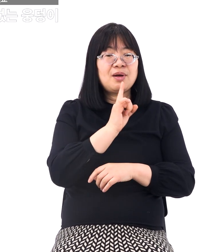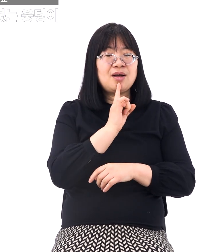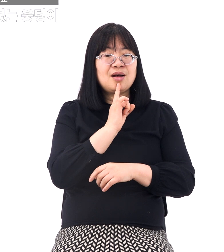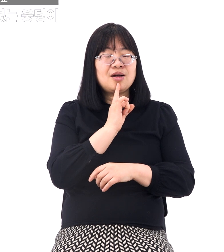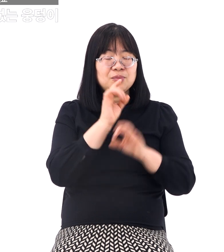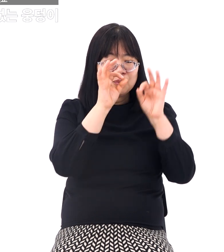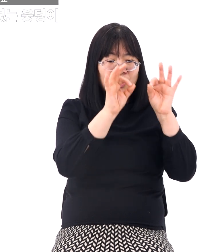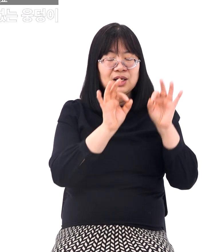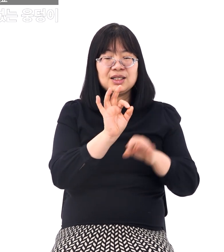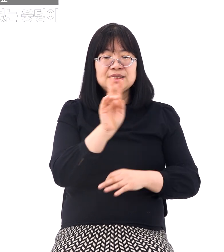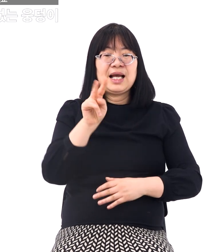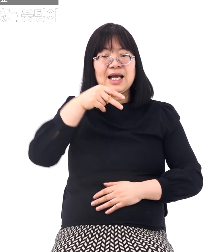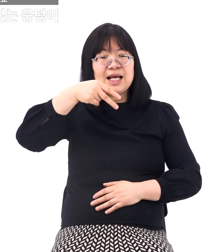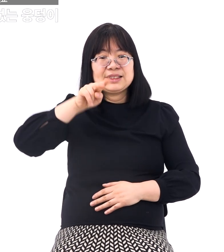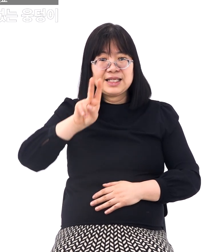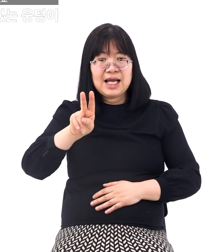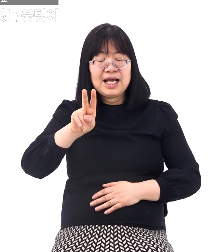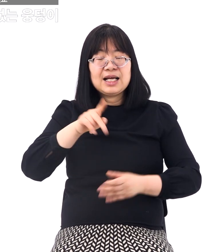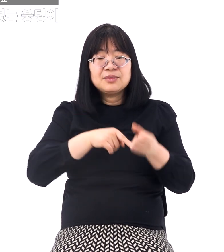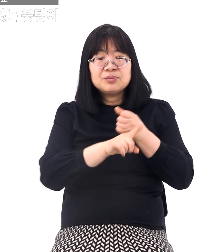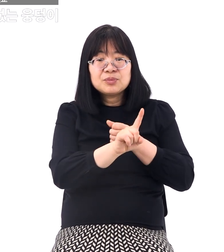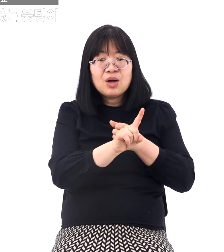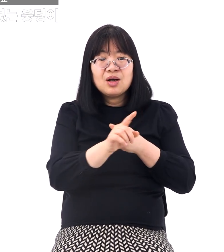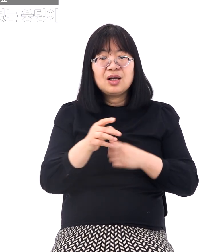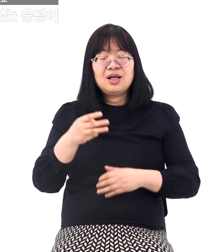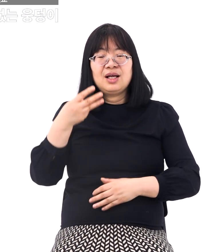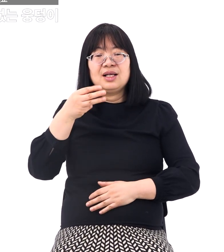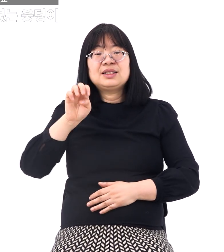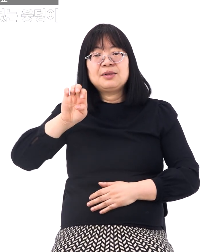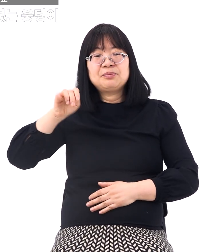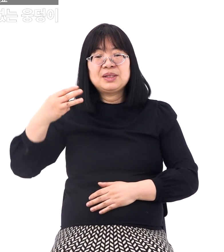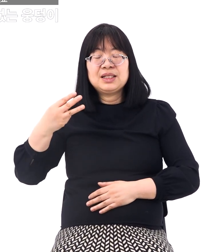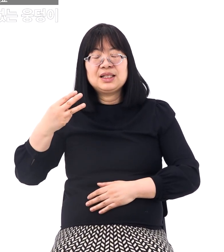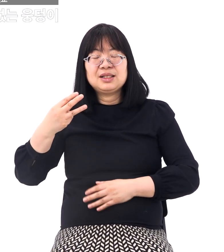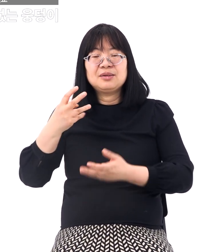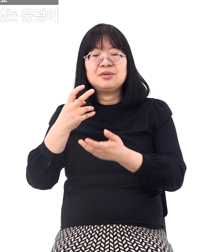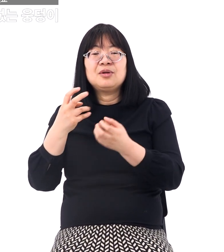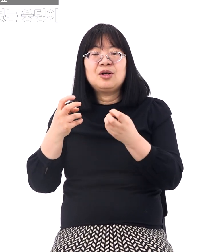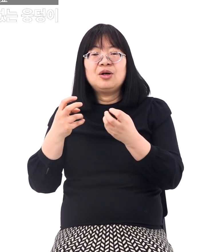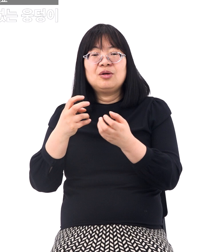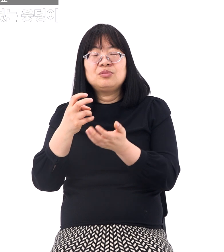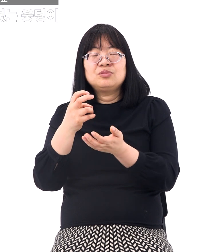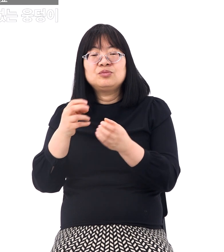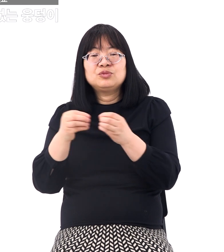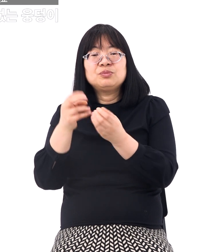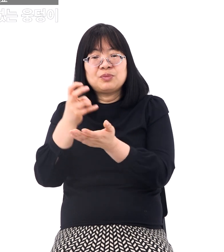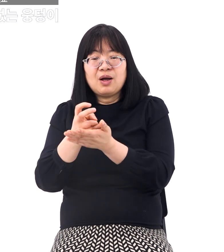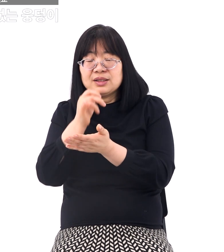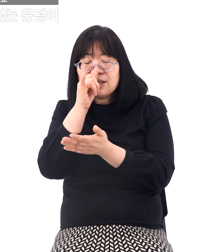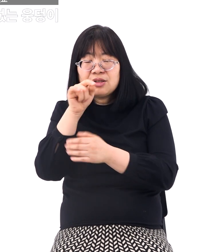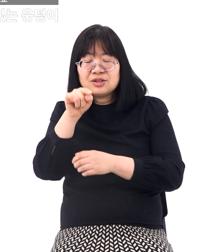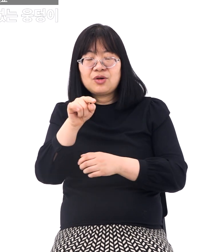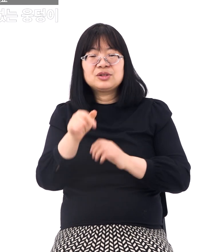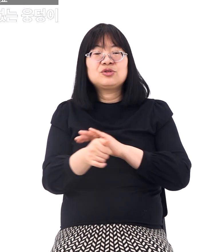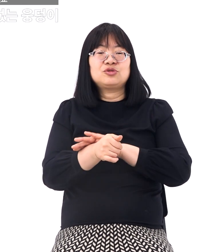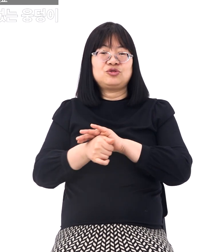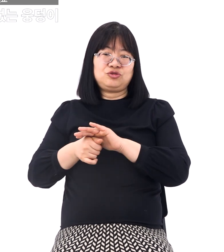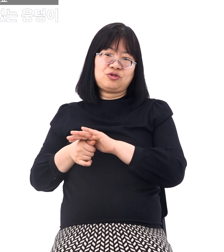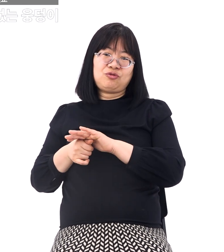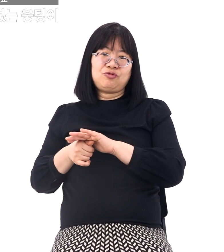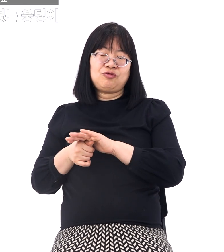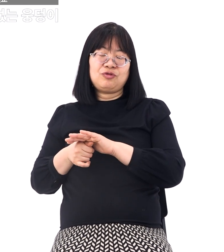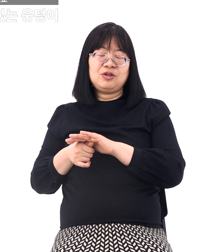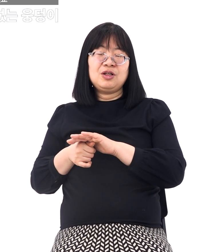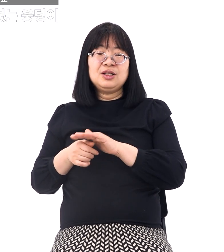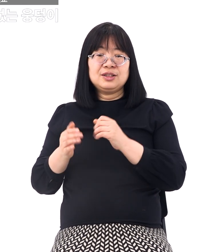야샤라는 말을 썼는데 니필형으로 돼 있어요. 니필형이라는 말은 수동태. 그러면 이게 어떻게 번역이